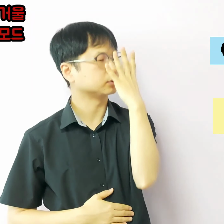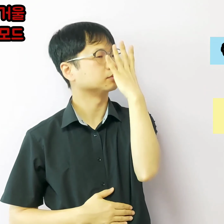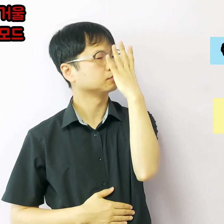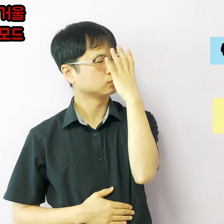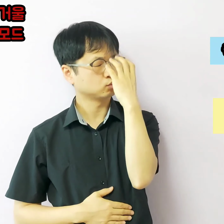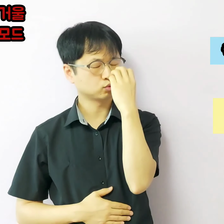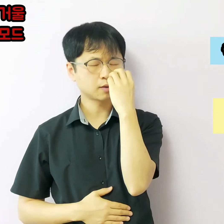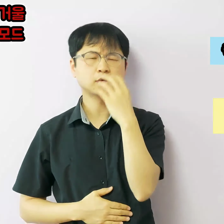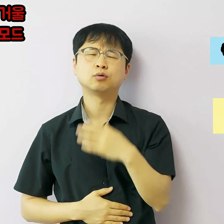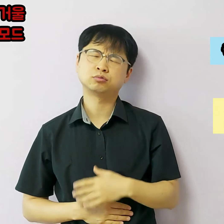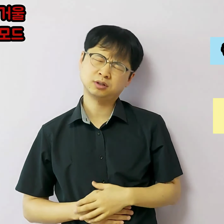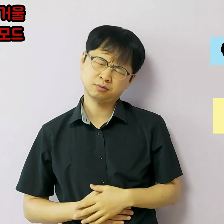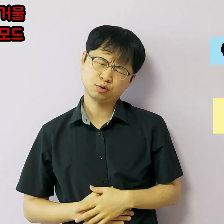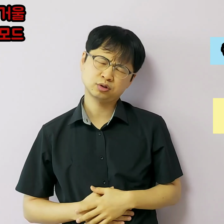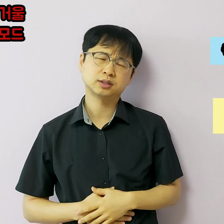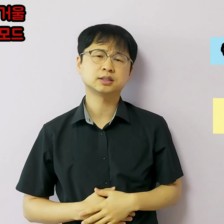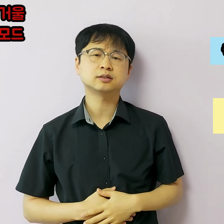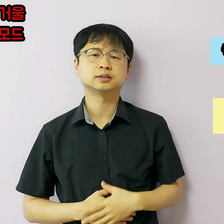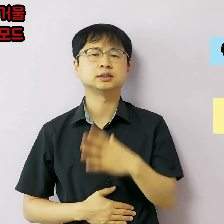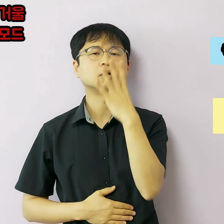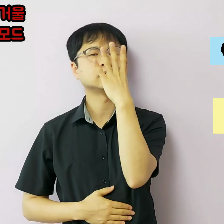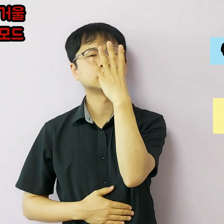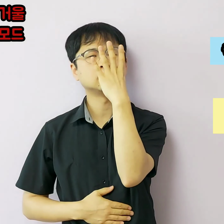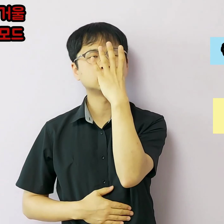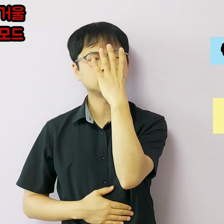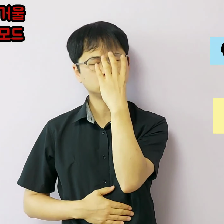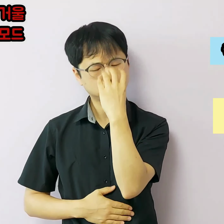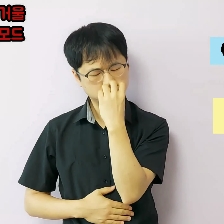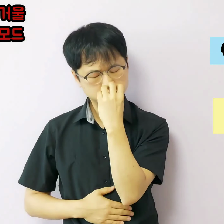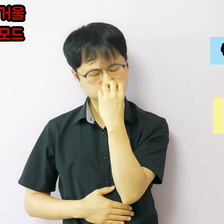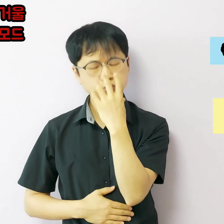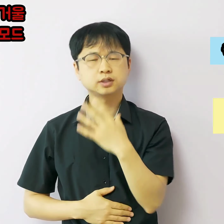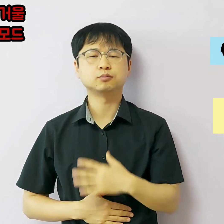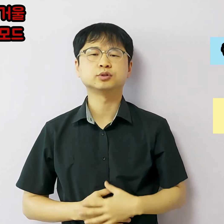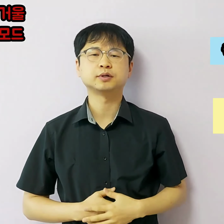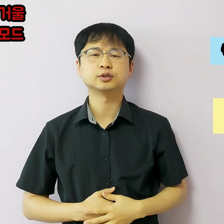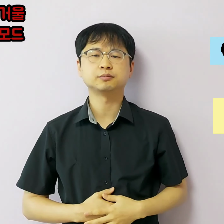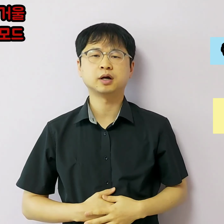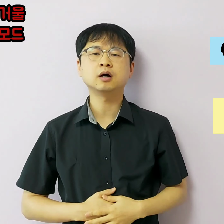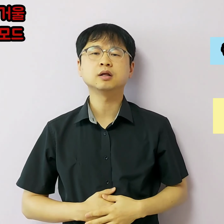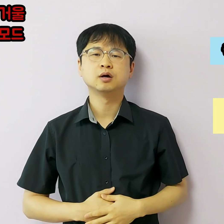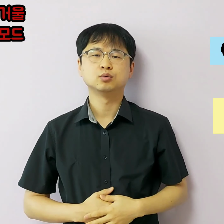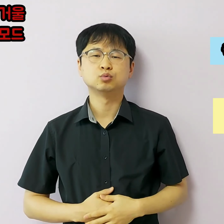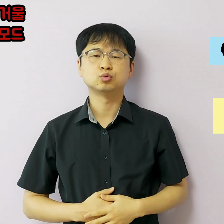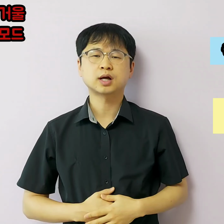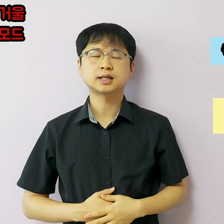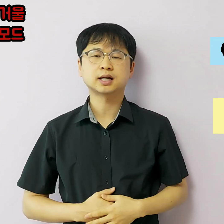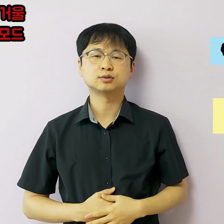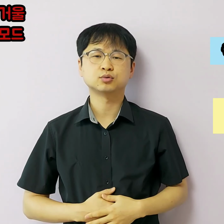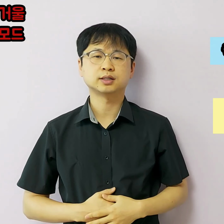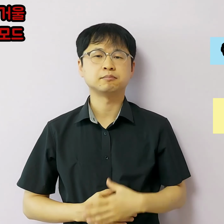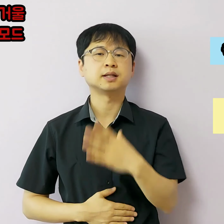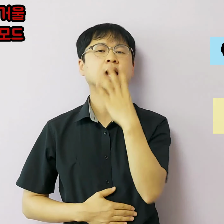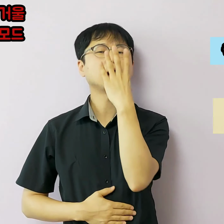모습. 우울하면 얼굴이 표정이 찌그러지죠. 그래서 얼굴을 찌푸리는 모습 해주시면 우울하다라는 수어가